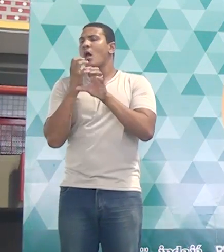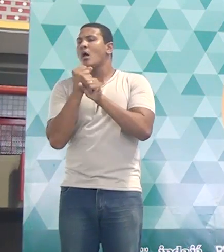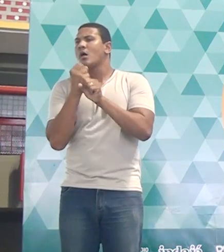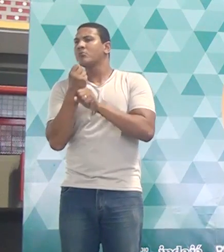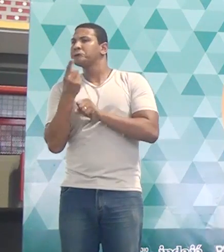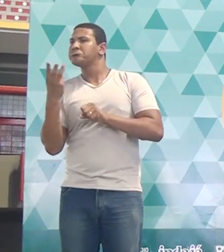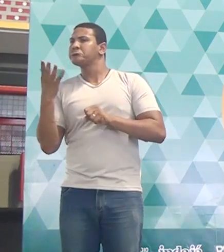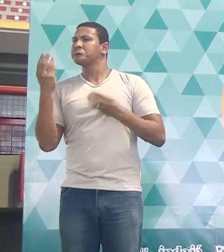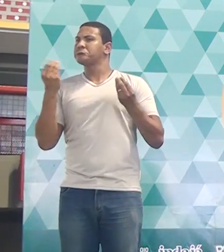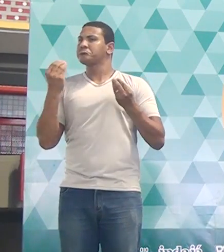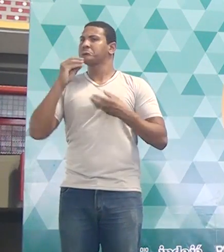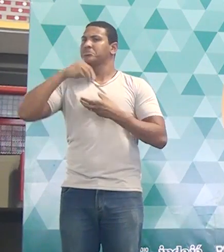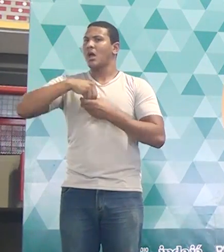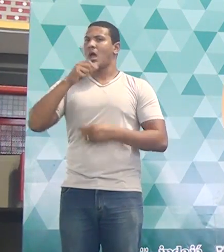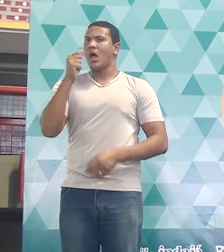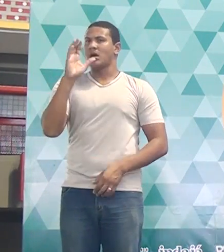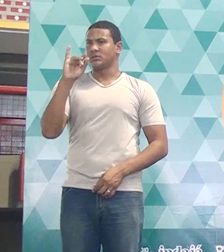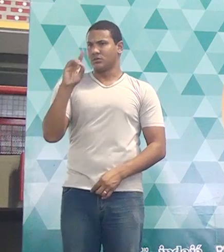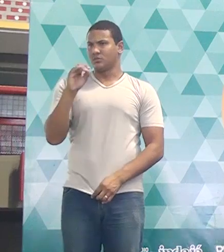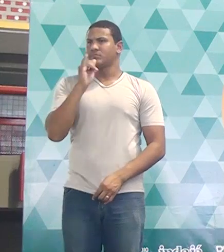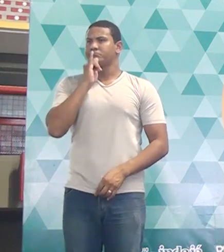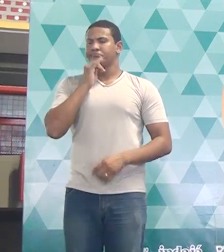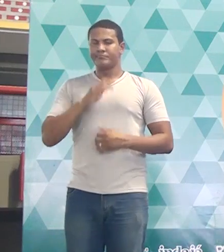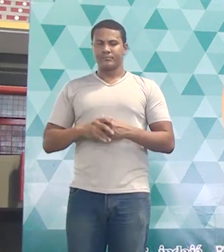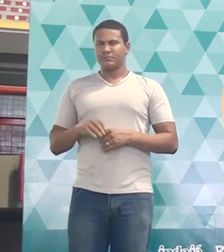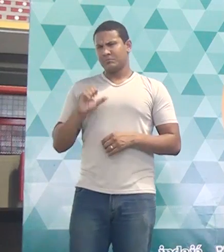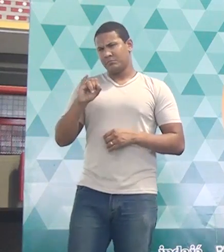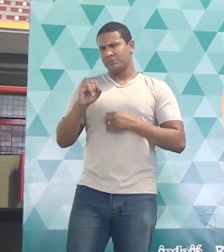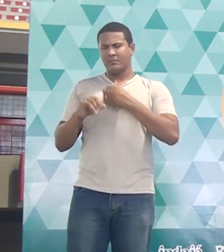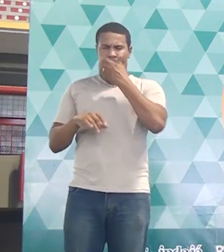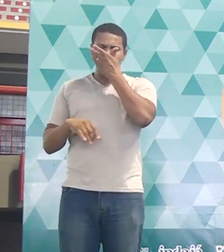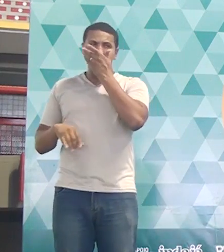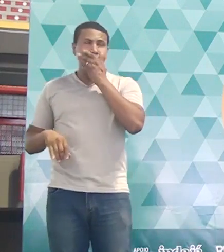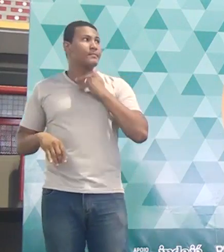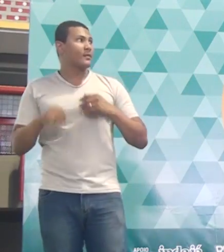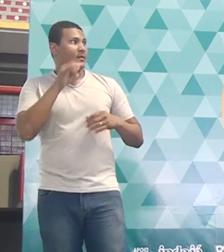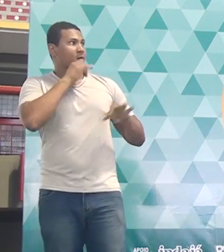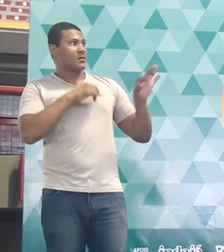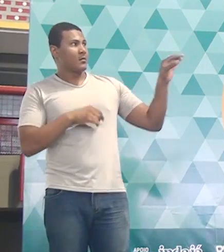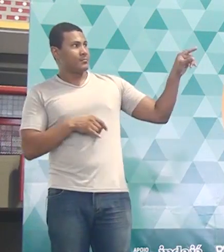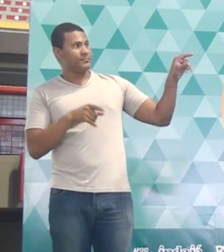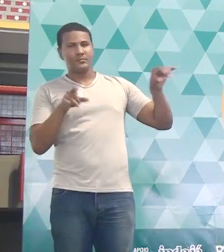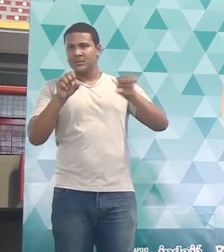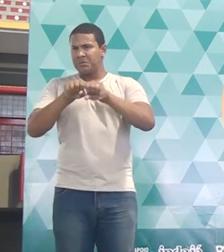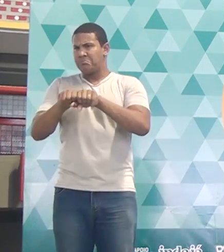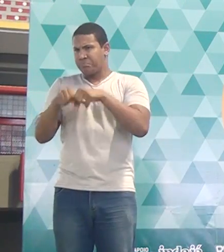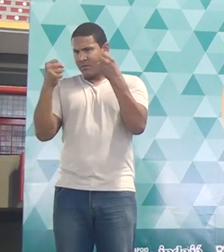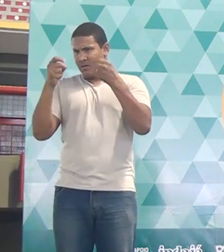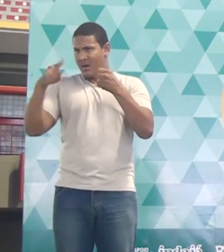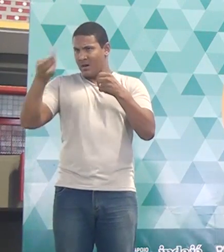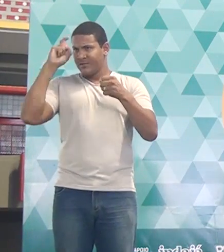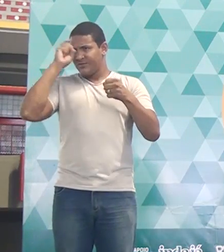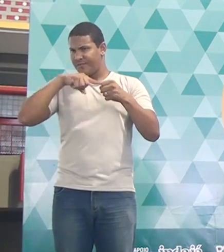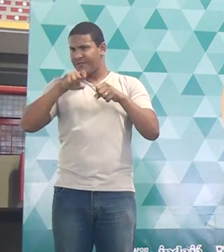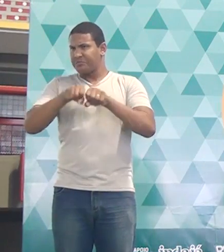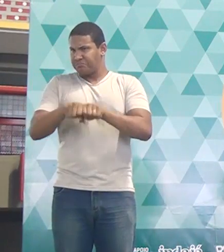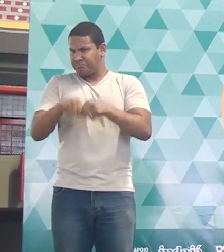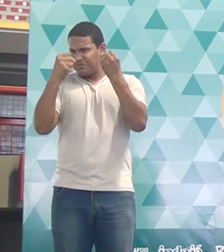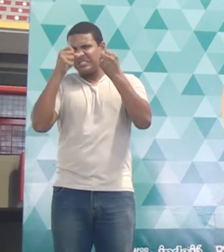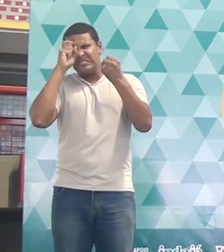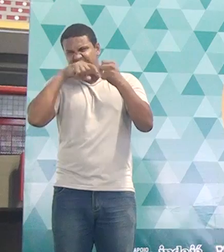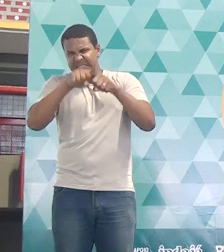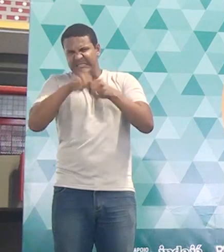Pessoal, se eu disser para vocês que esse material que está aqui na minha mão é difícil de ser quebrado, vocês vão chamá-lo de forte ou